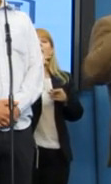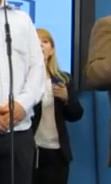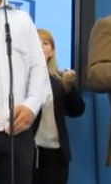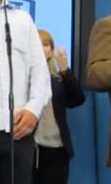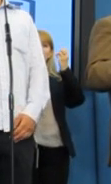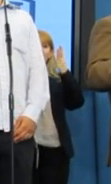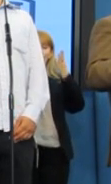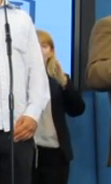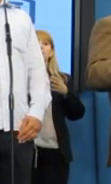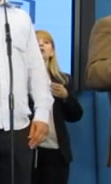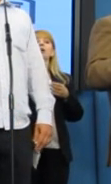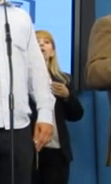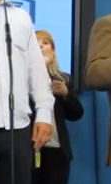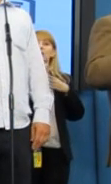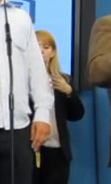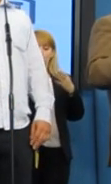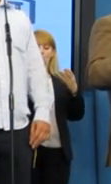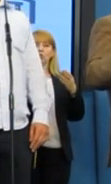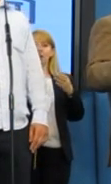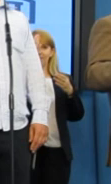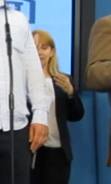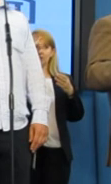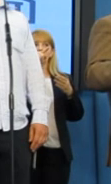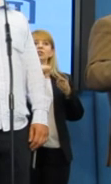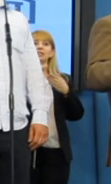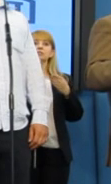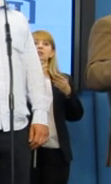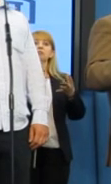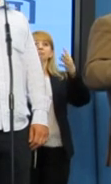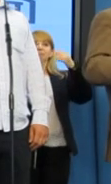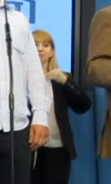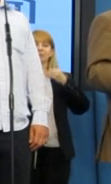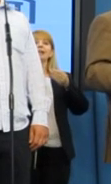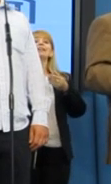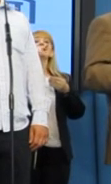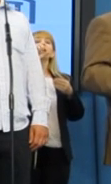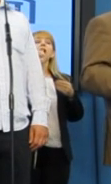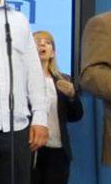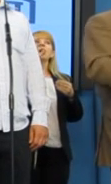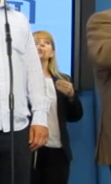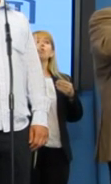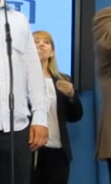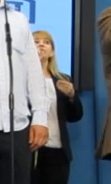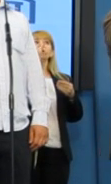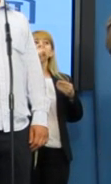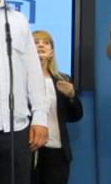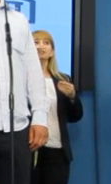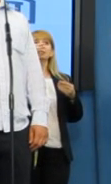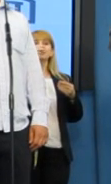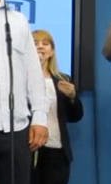osoby fizycznej, no to siłą rzeczy jest to darowizna. No siłą rzeczy jest to darowizna. A drodzy państwo,